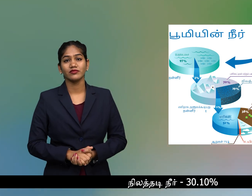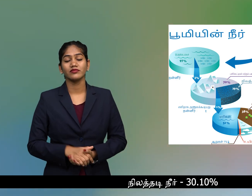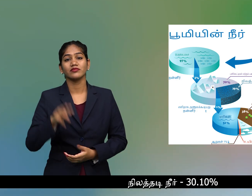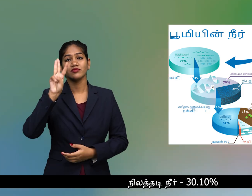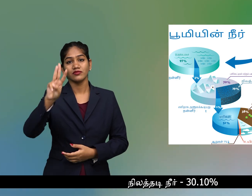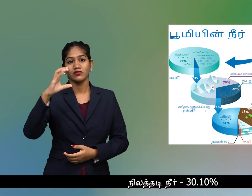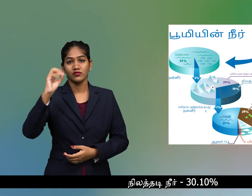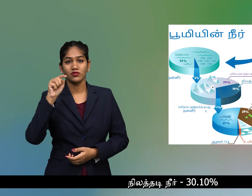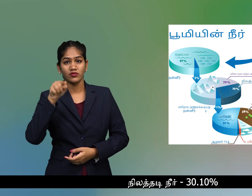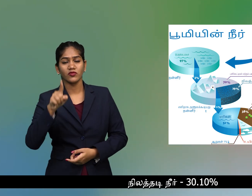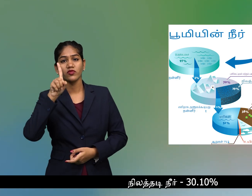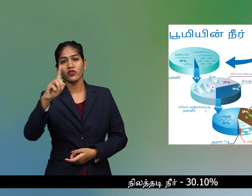30.10 விழுக்காடு,